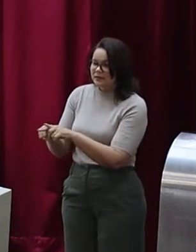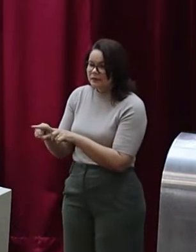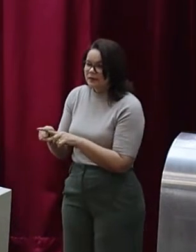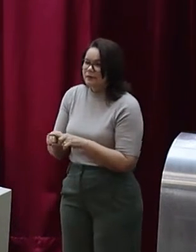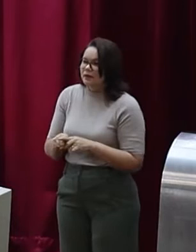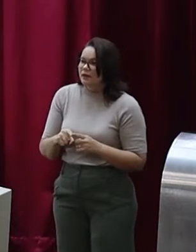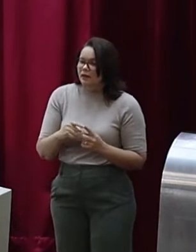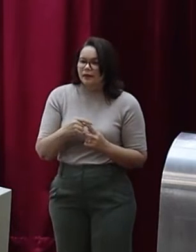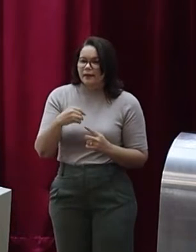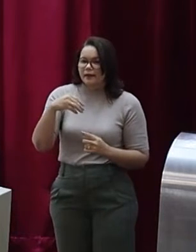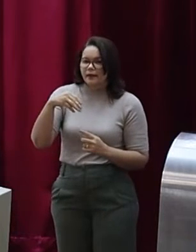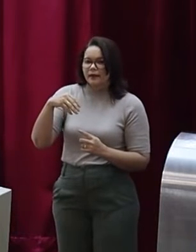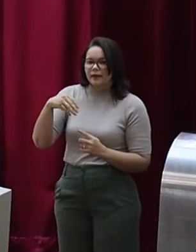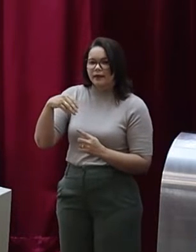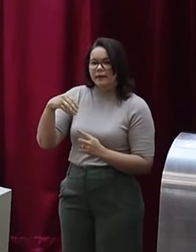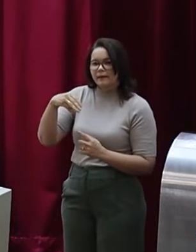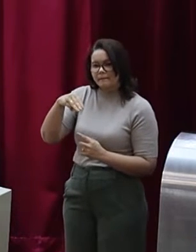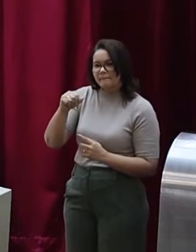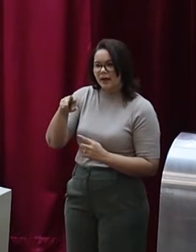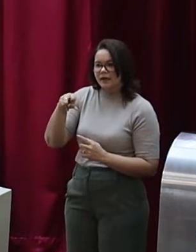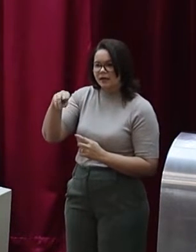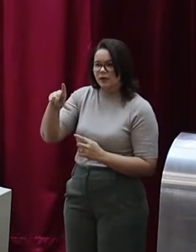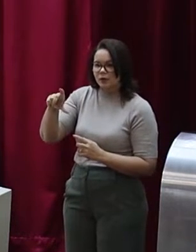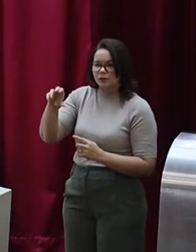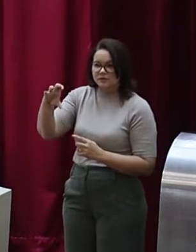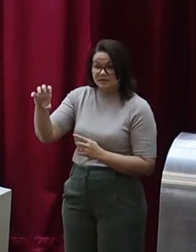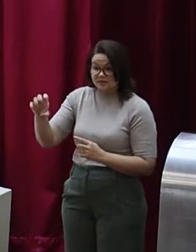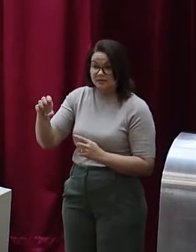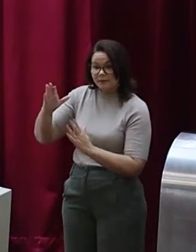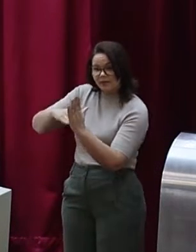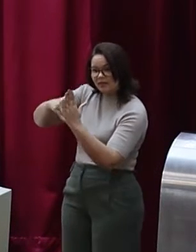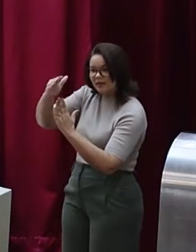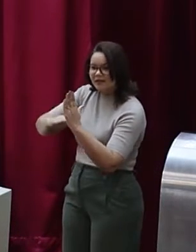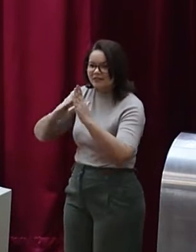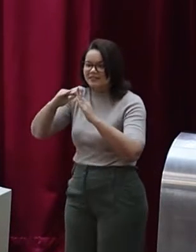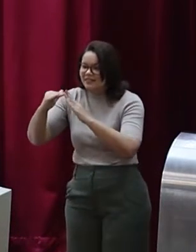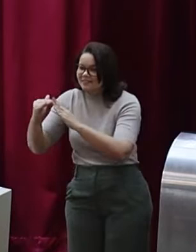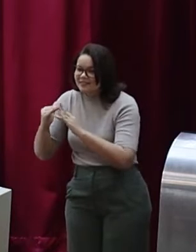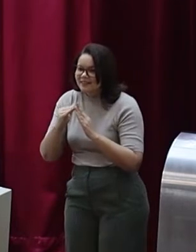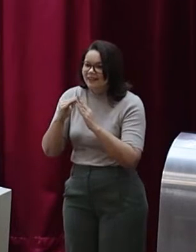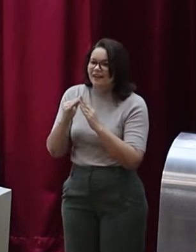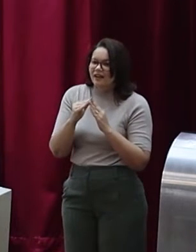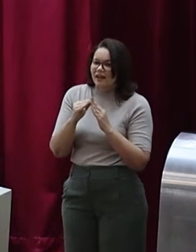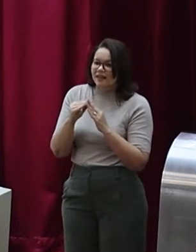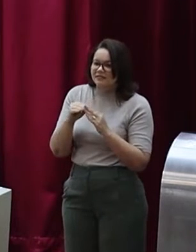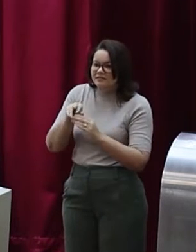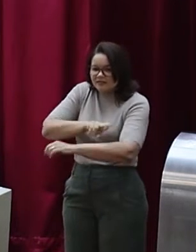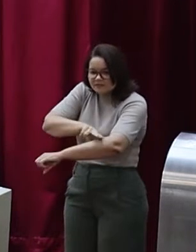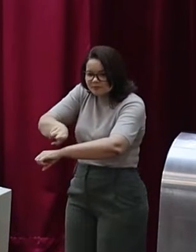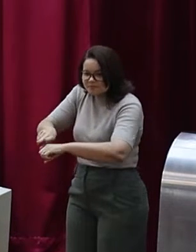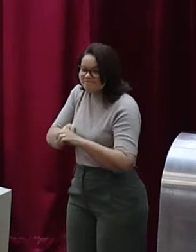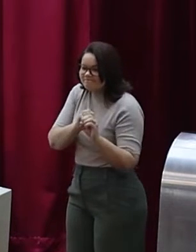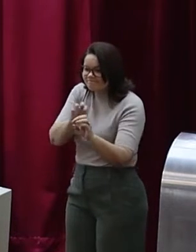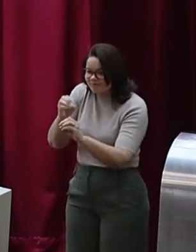Marilúcia ali pintando, né, as casinhas, ela está ensinando sobre raça também para as crianças, da construção identitária e